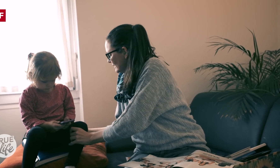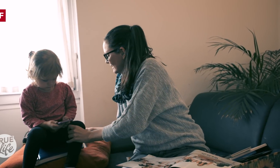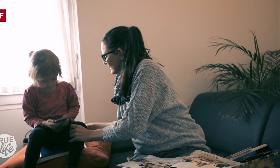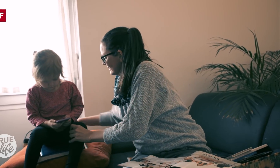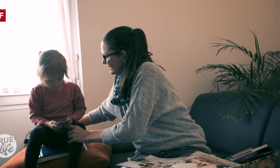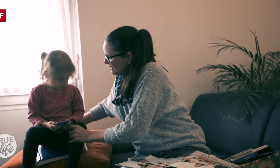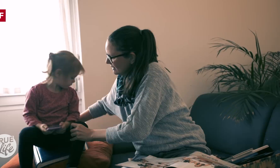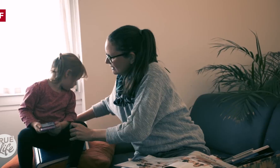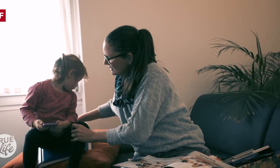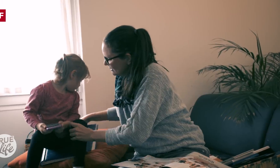Yeah.